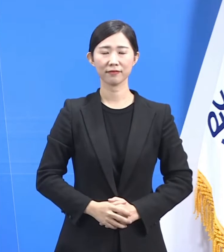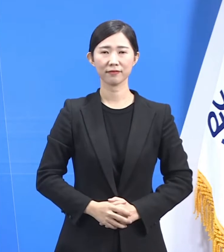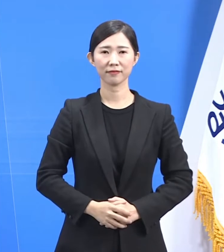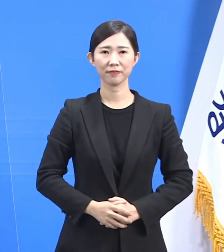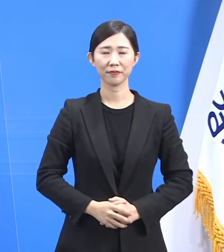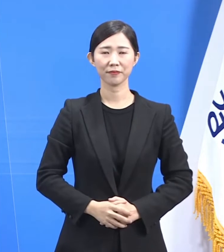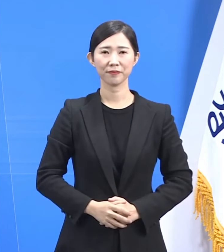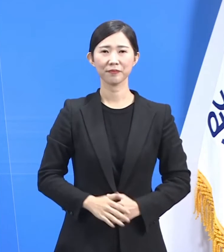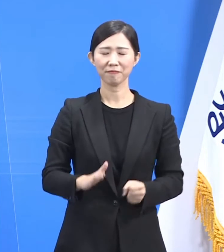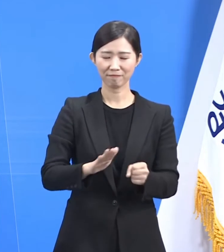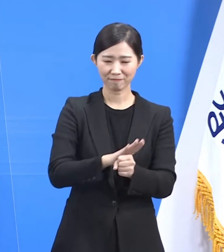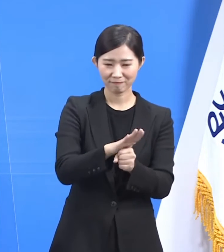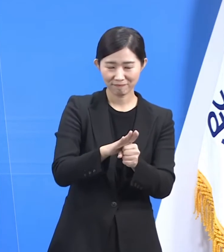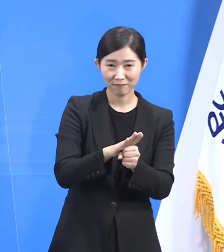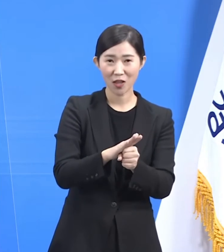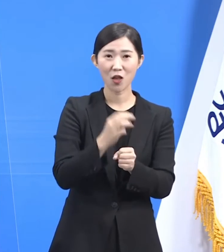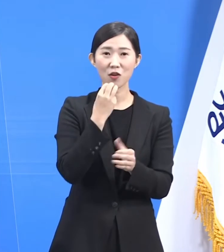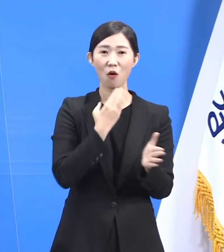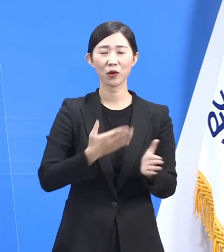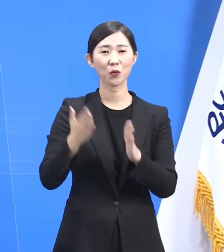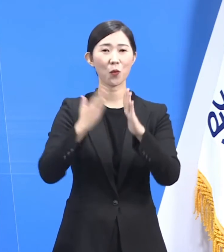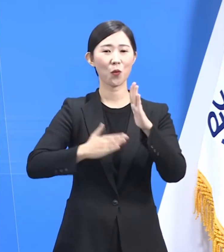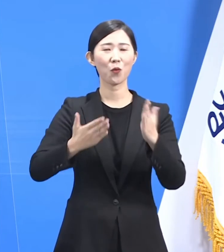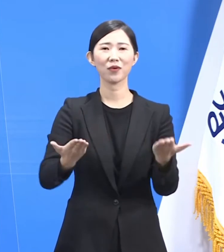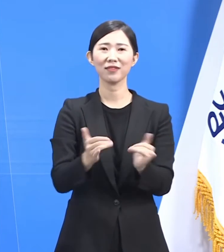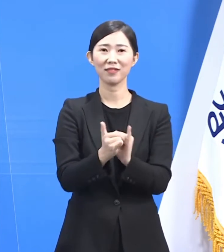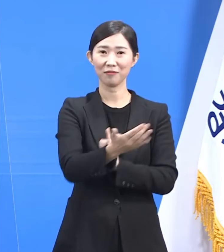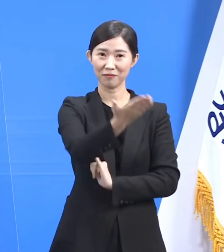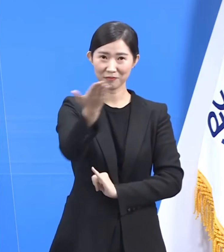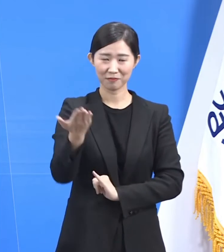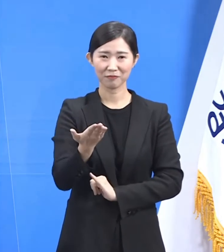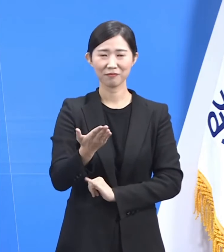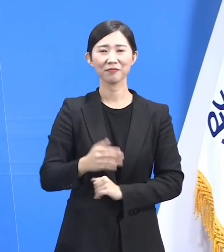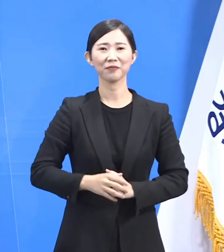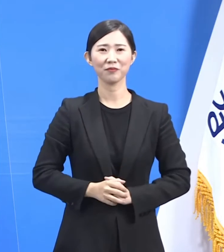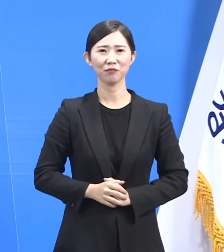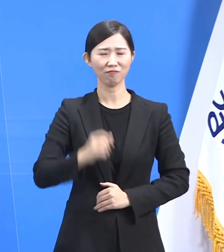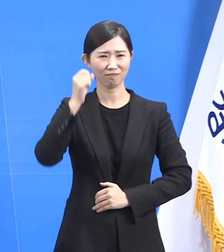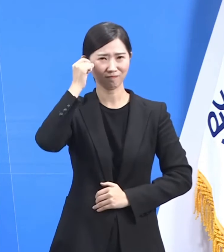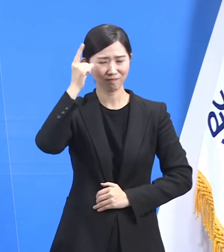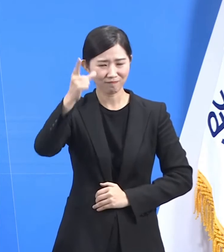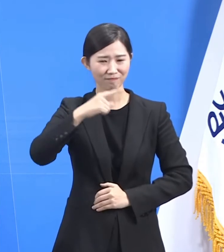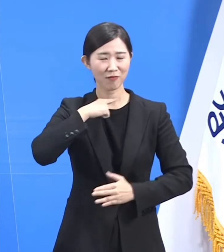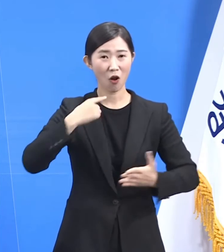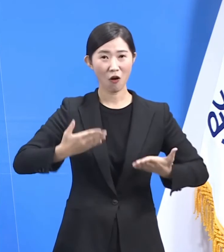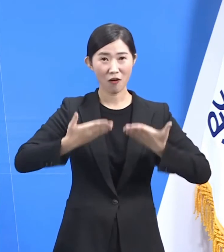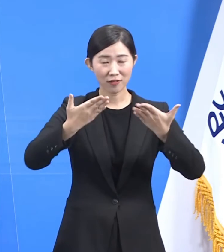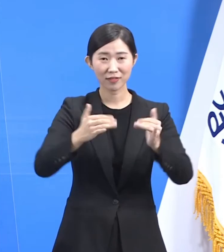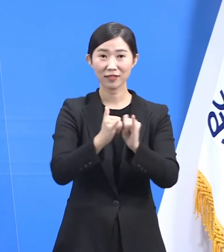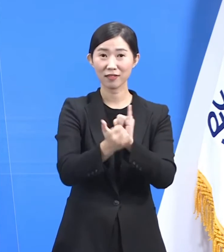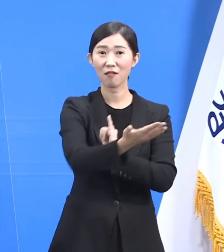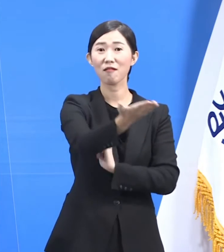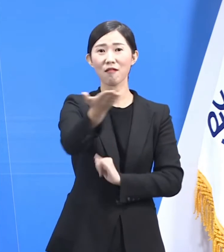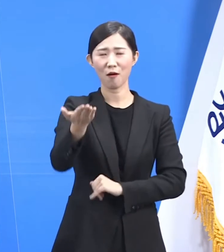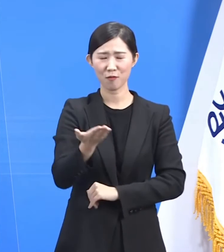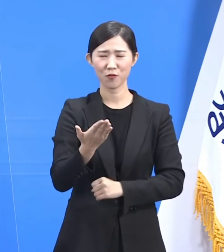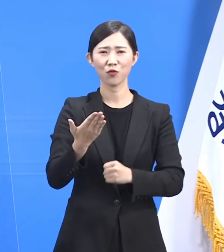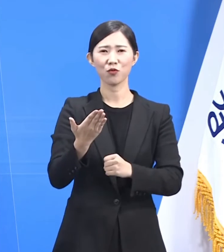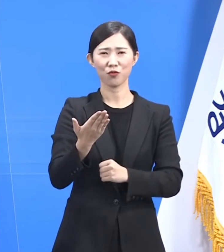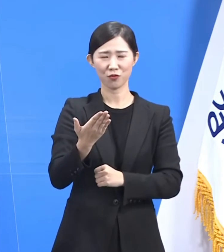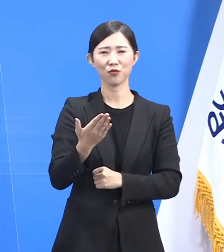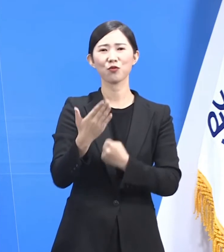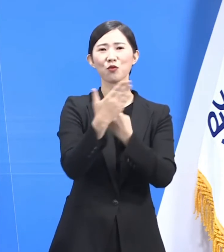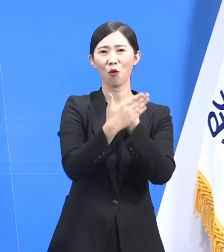사랑하는 경기도 공직자 여러분, 유능하고 헌신적인 여러분 경기도 공직자들이 계셨고